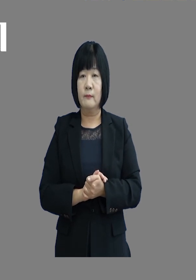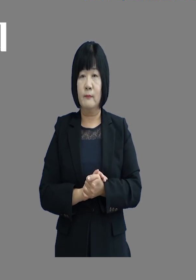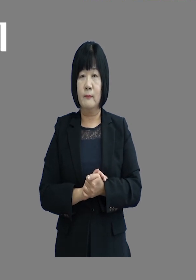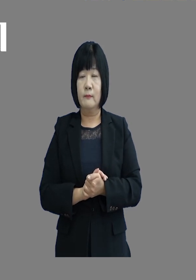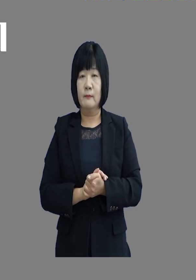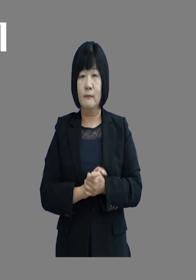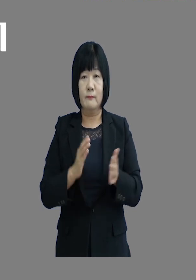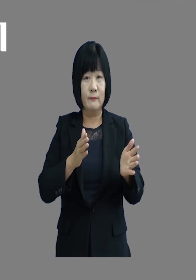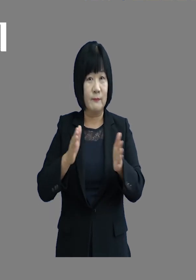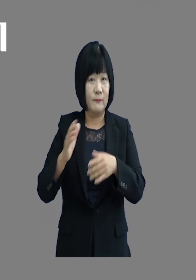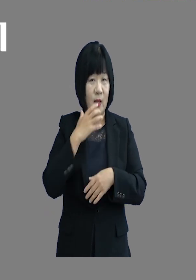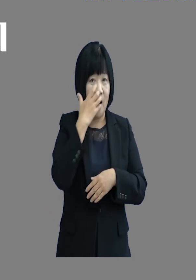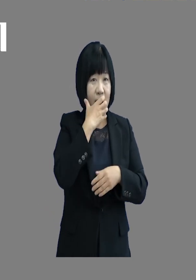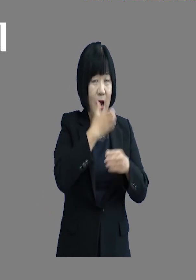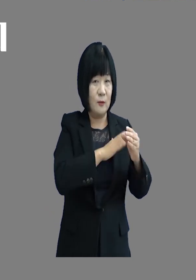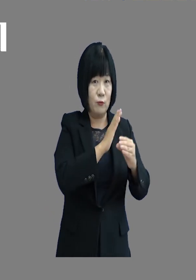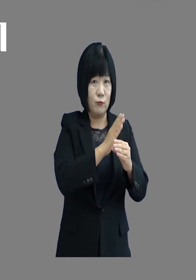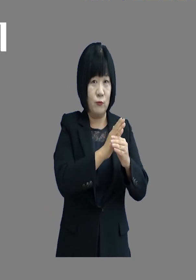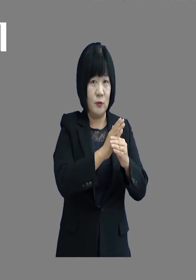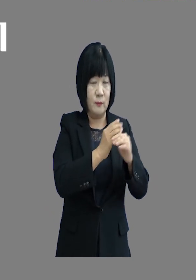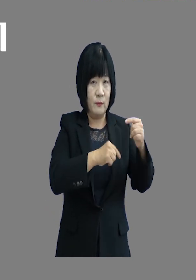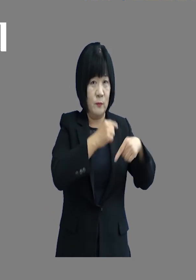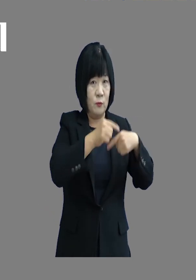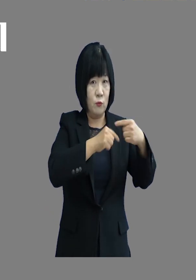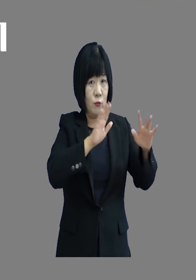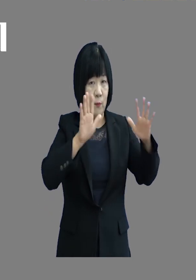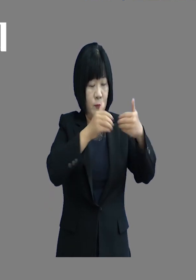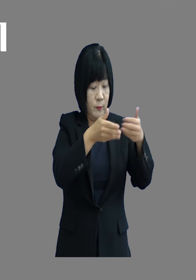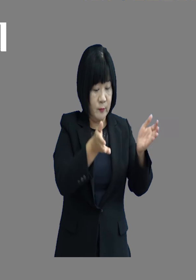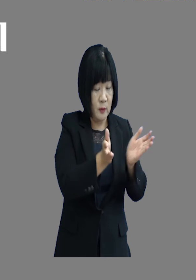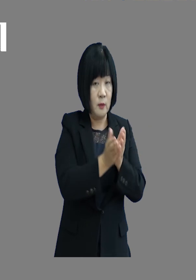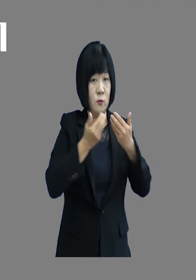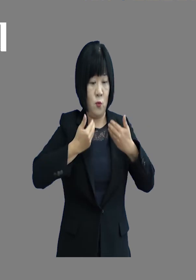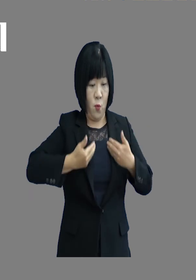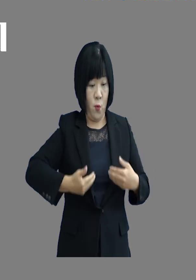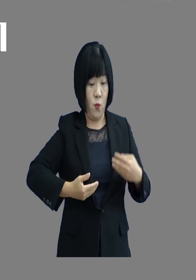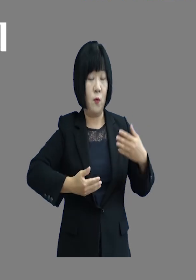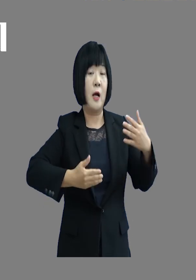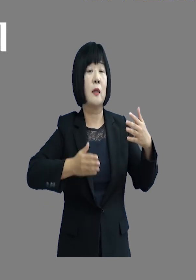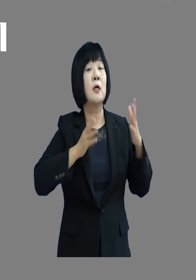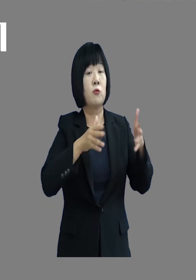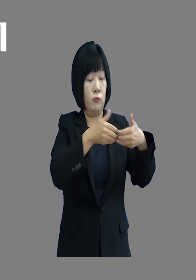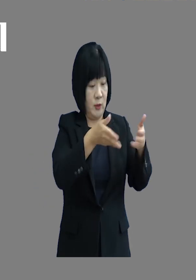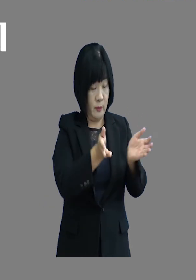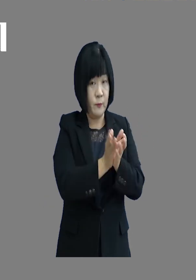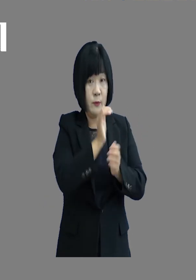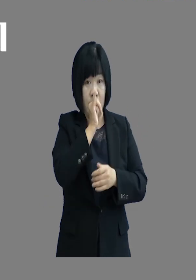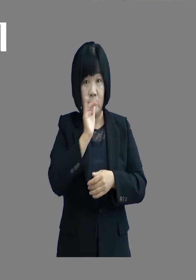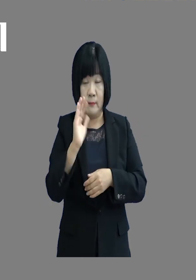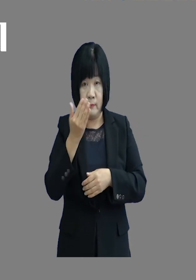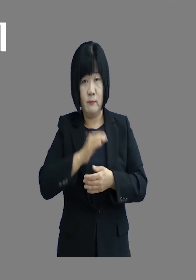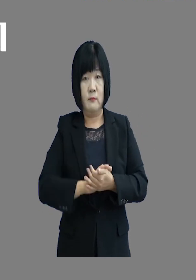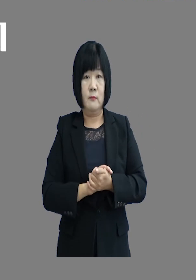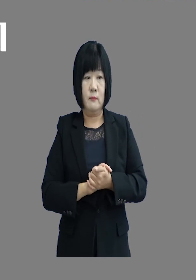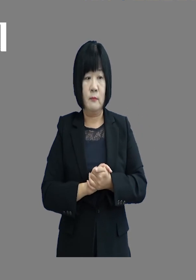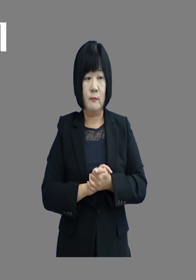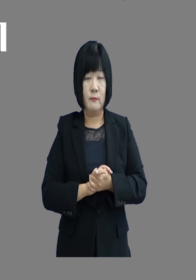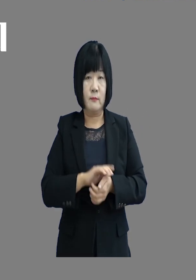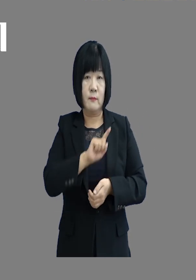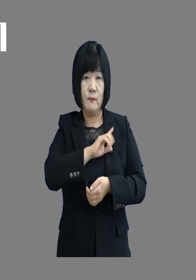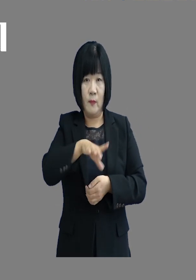그런가 하면 청인 중심의 수어 퍼포먼스 팀 조용한 수다도 있습니다. 일단